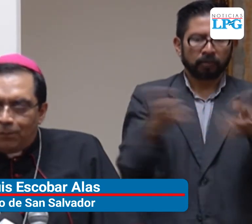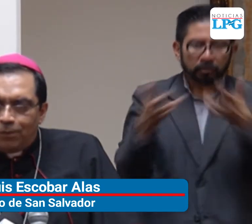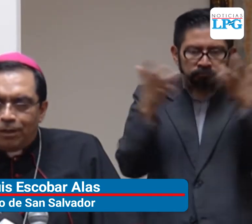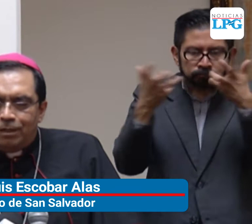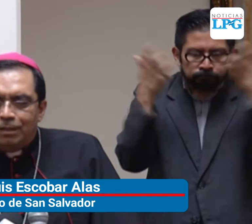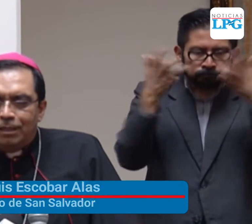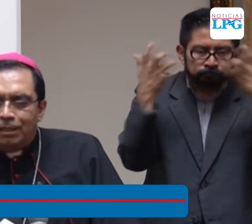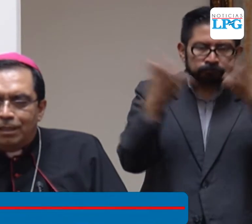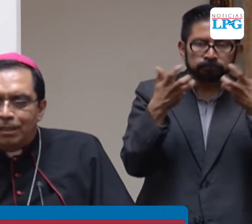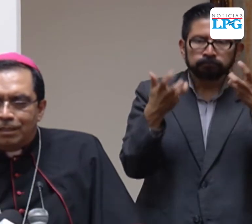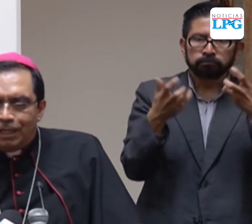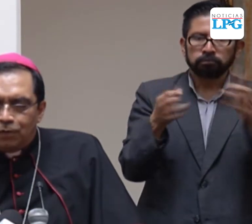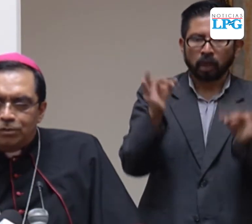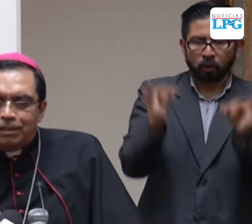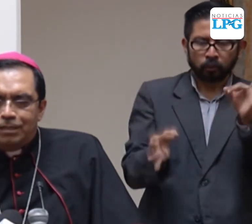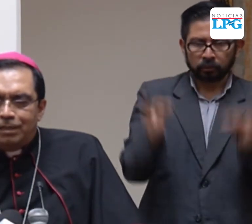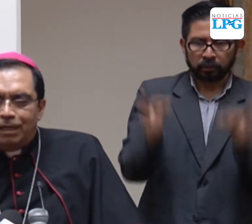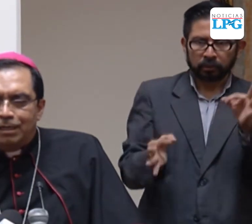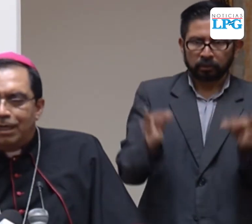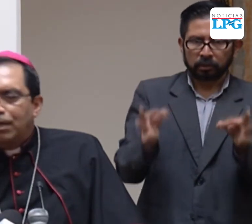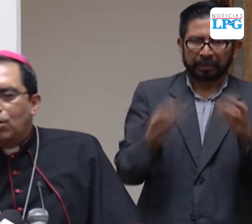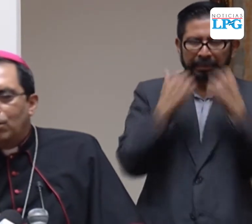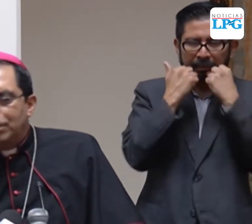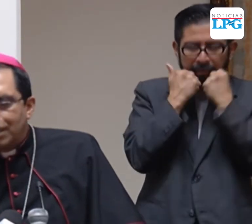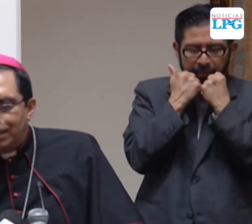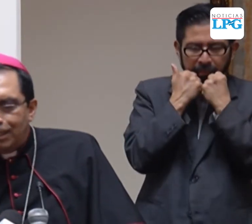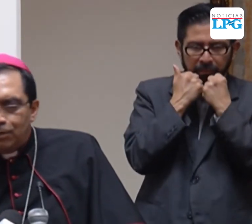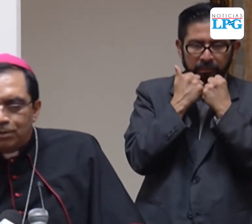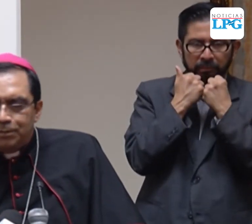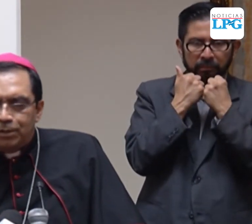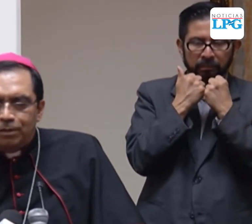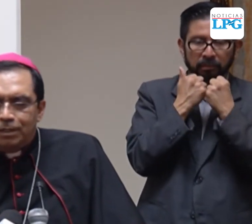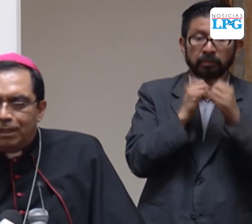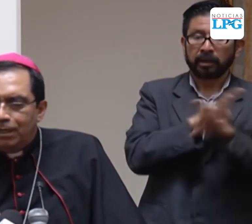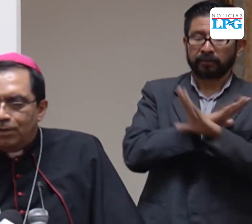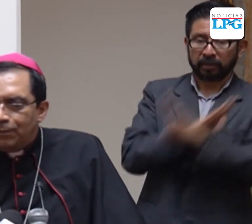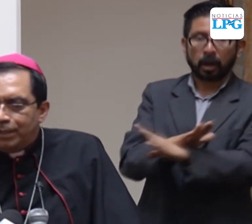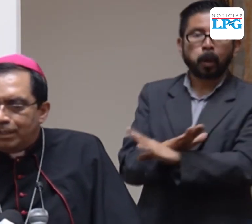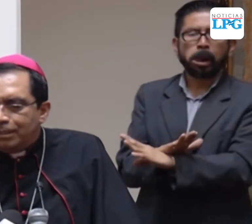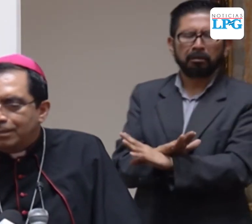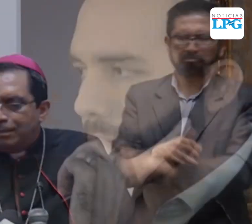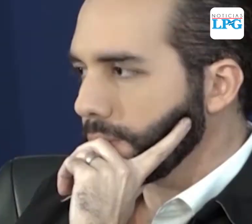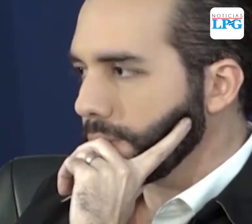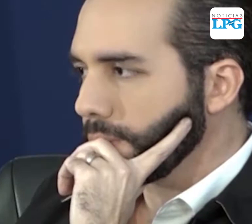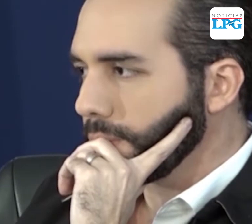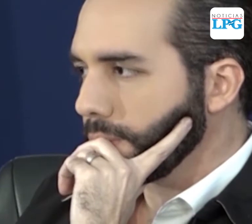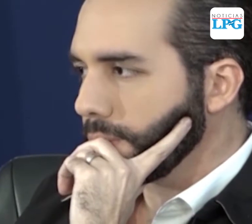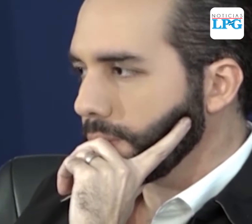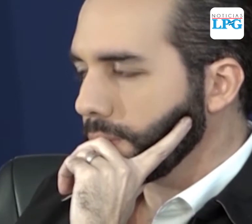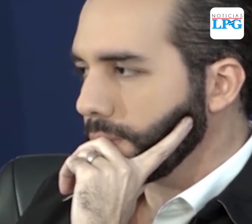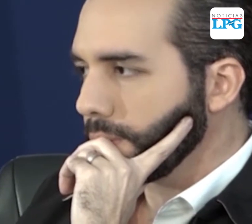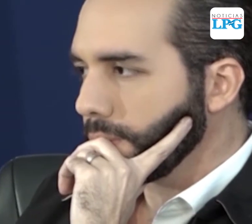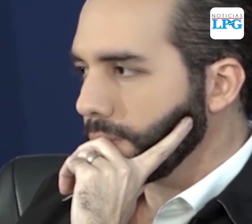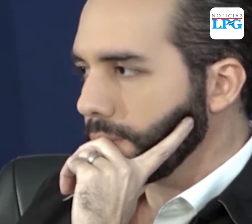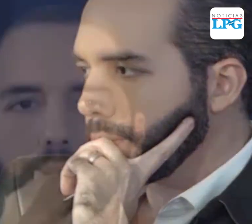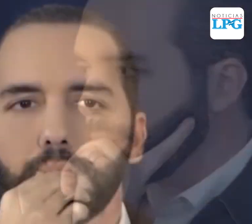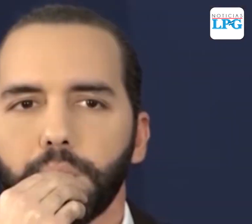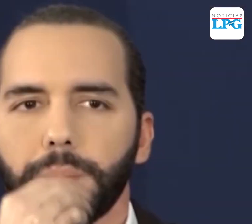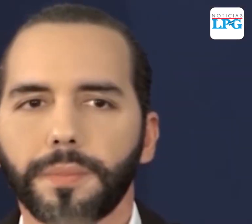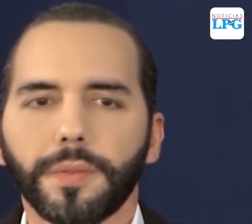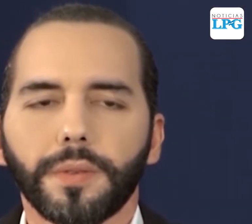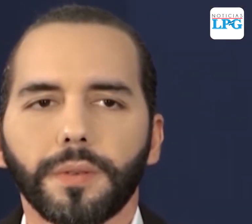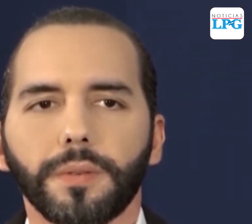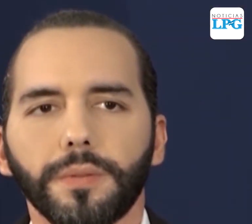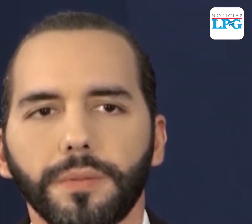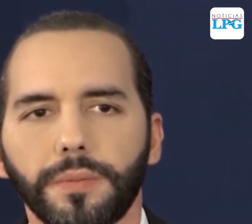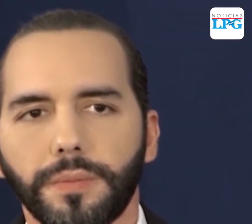en favor de la justicia, en contra de la corrupción, enhorabuena. Nayib Bukele anunció